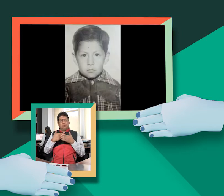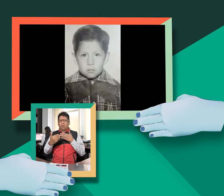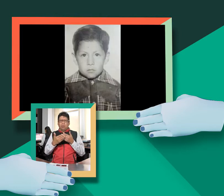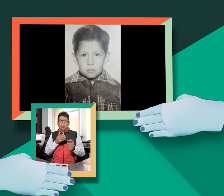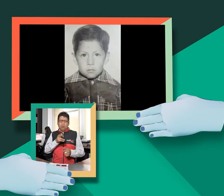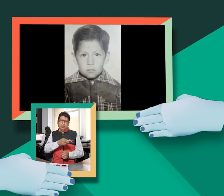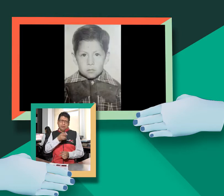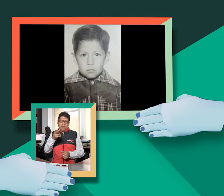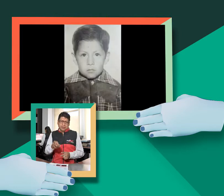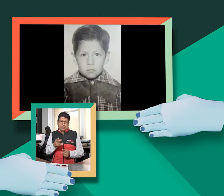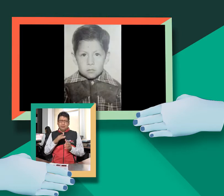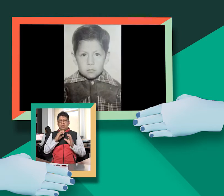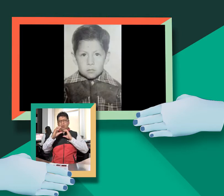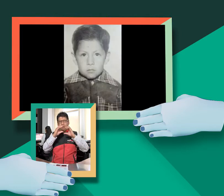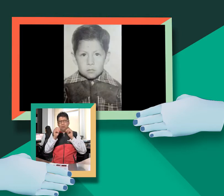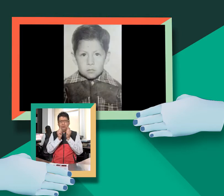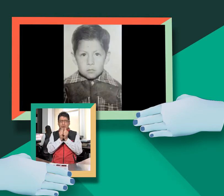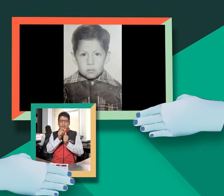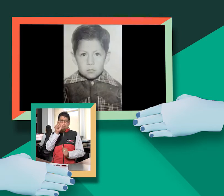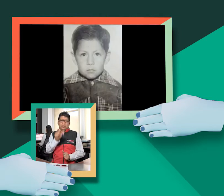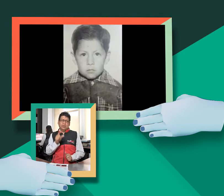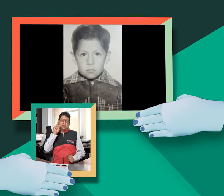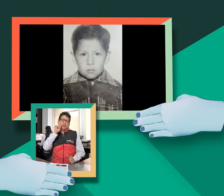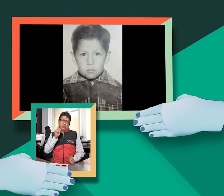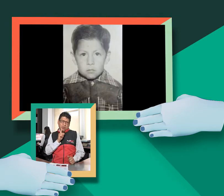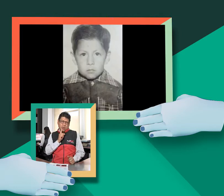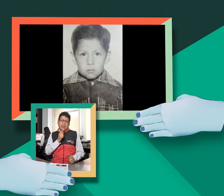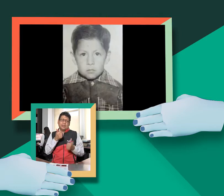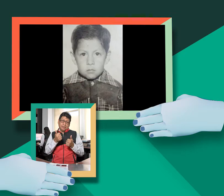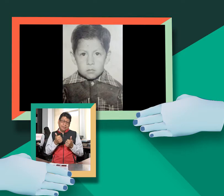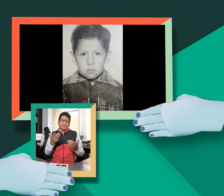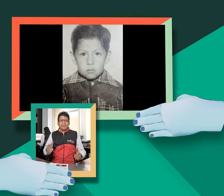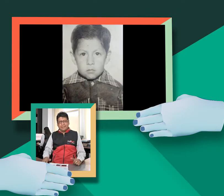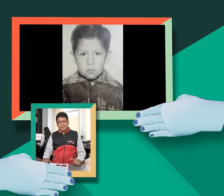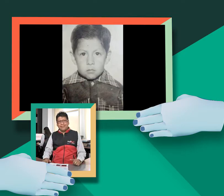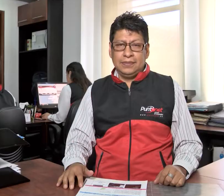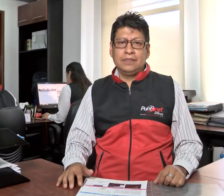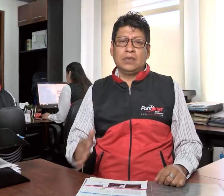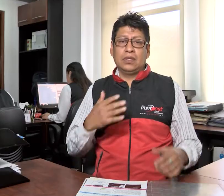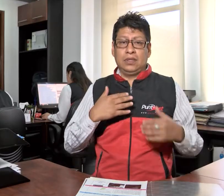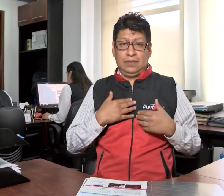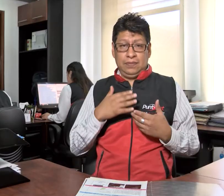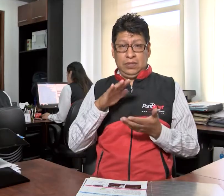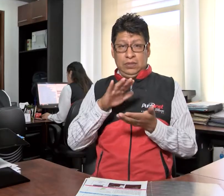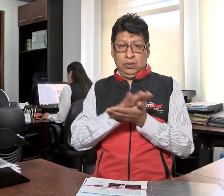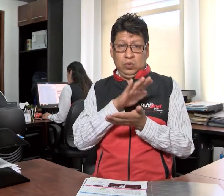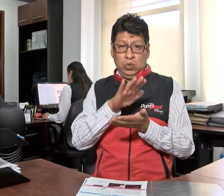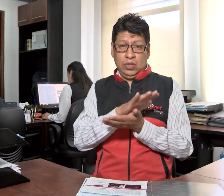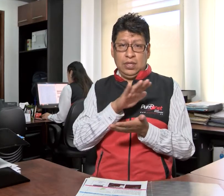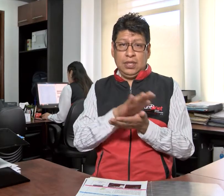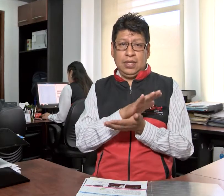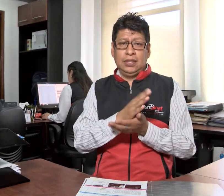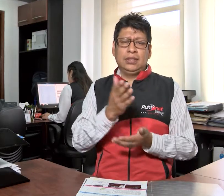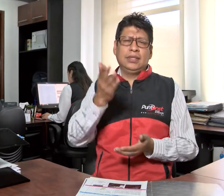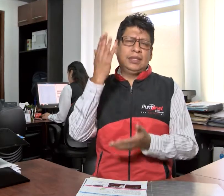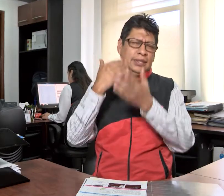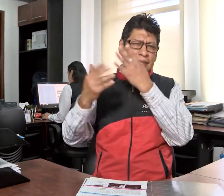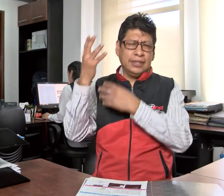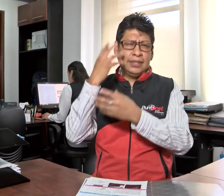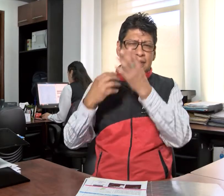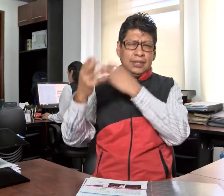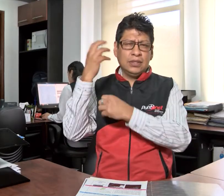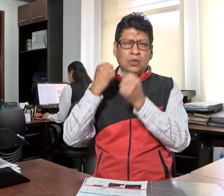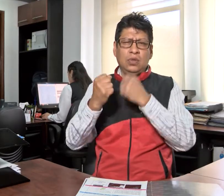eso yo perdí la audición ahora soy una persona hipoacúsicos en mis años escolares recordando mi infancia